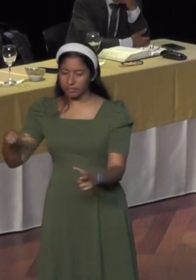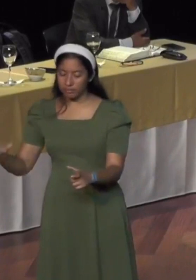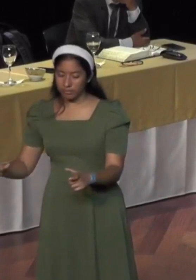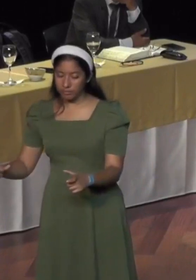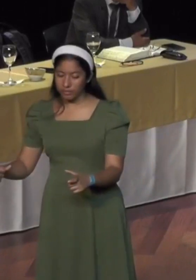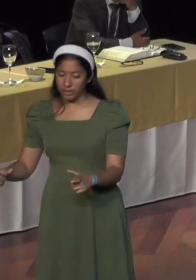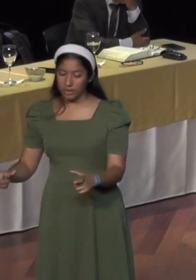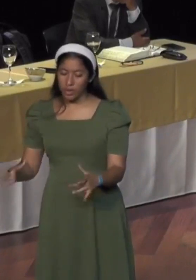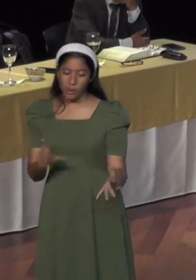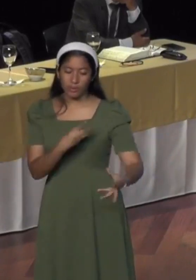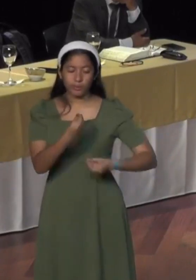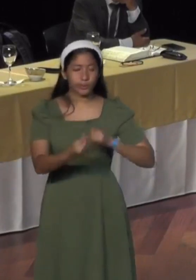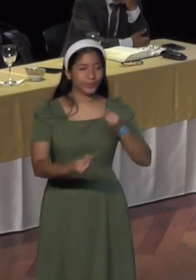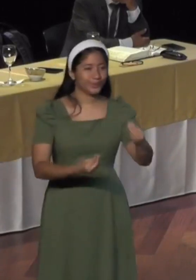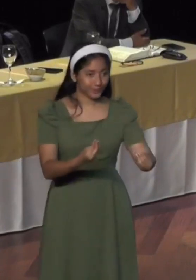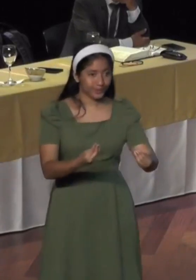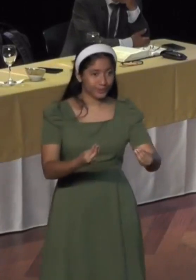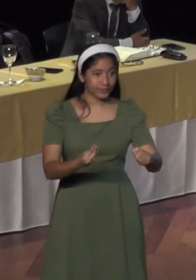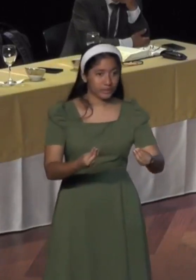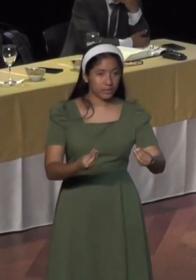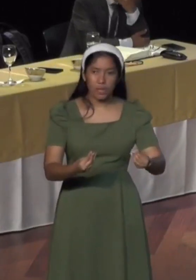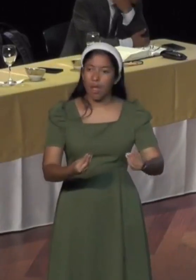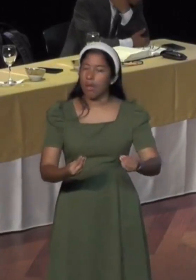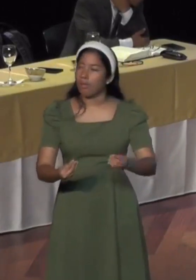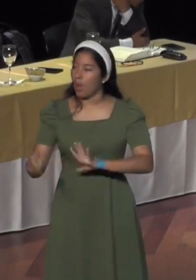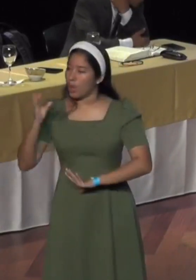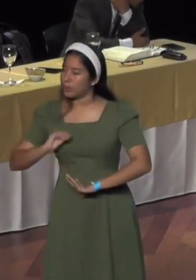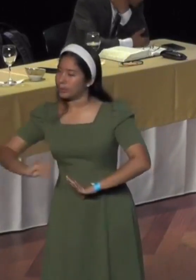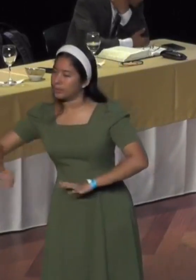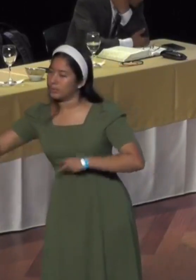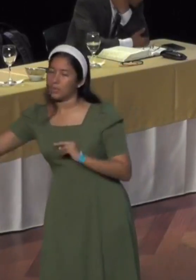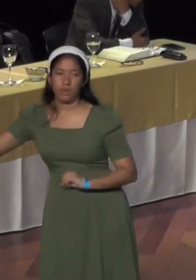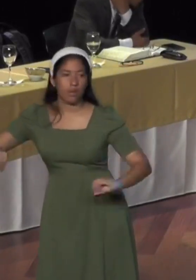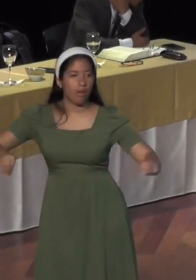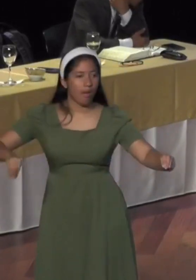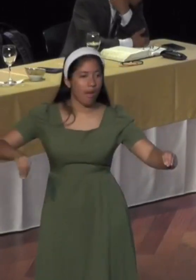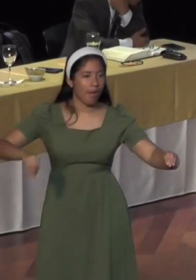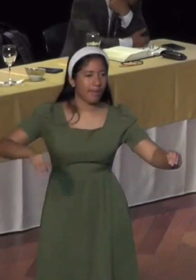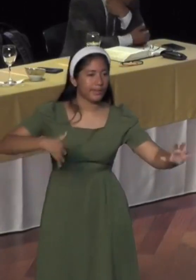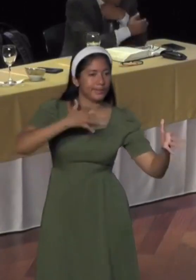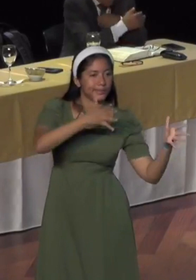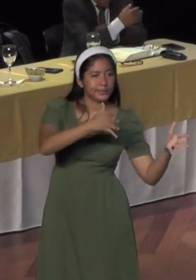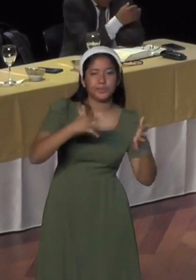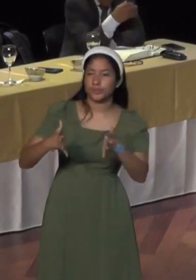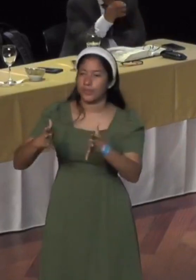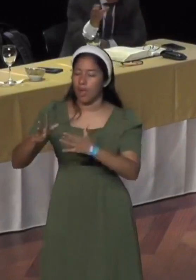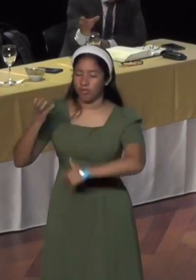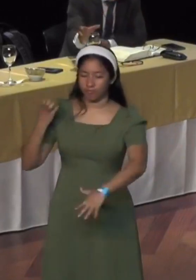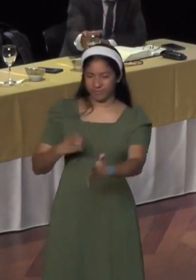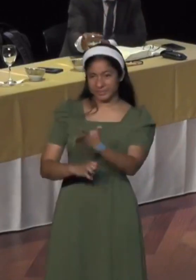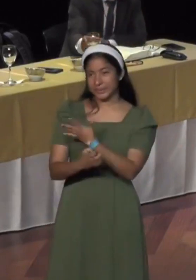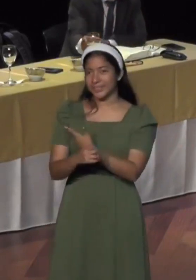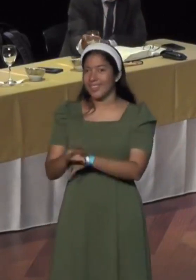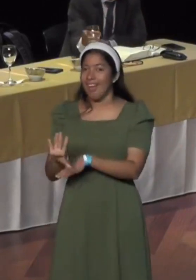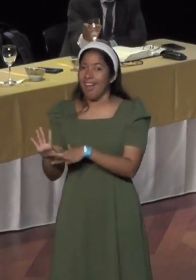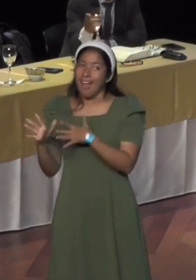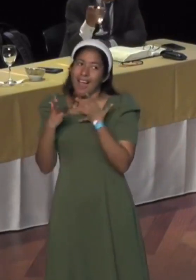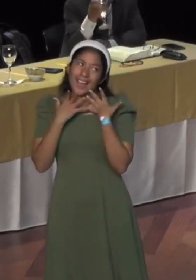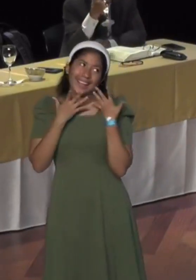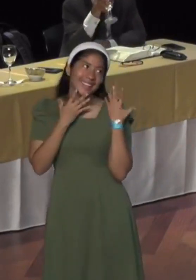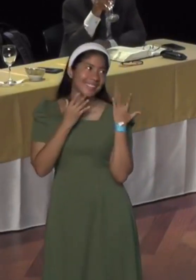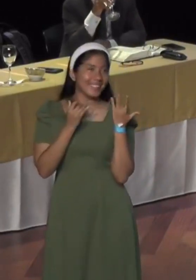lo que hacen es sembrar un evangelio muy romántico, fuera de